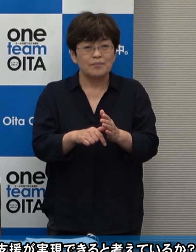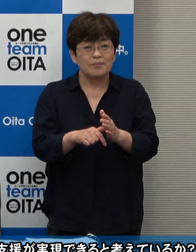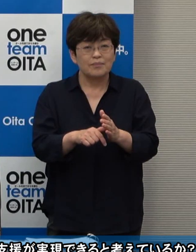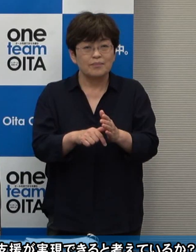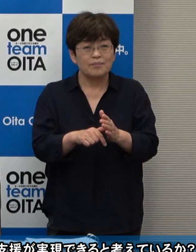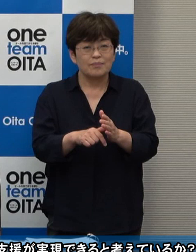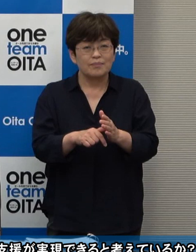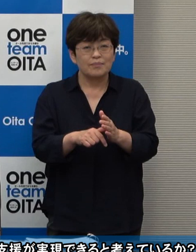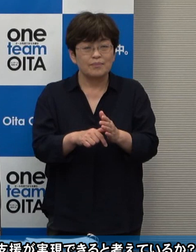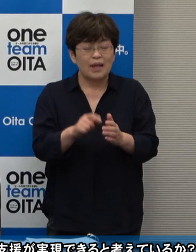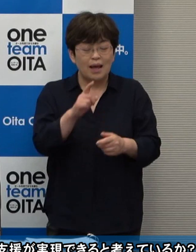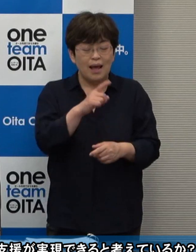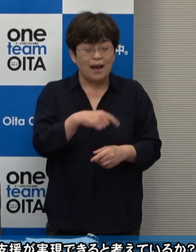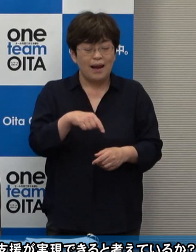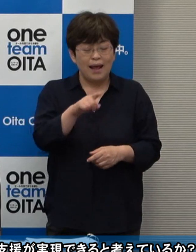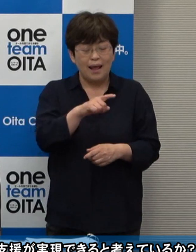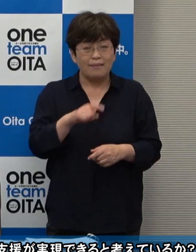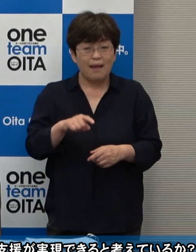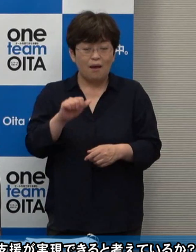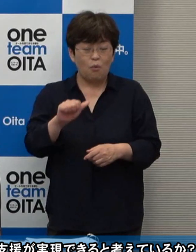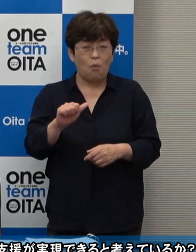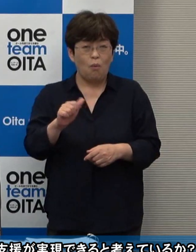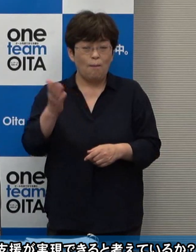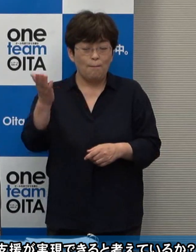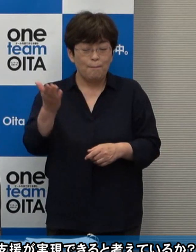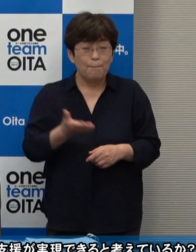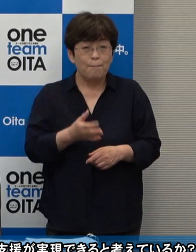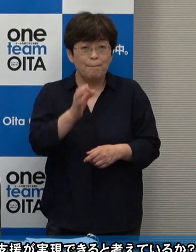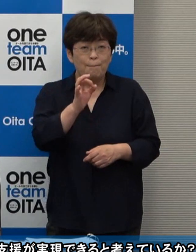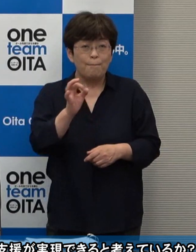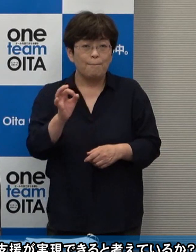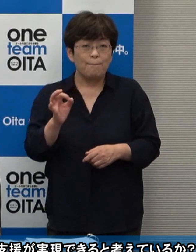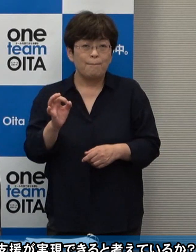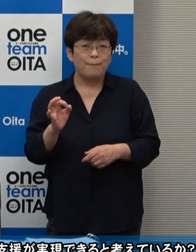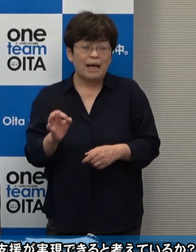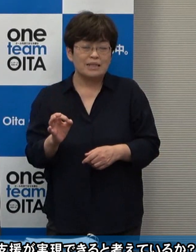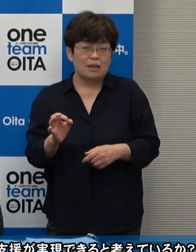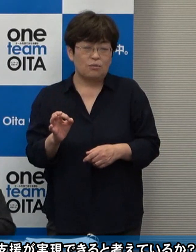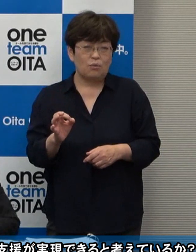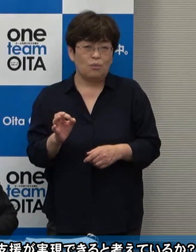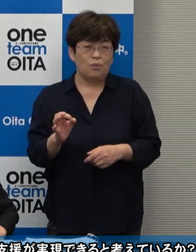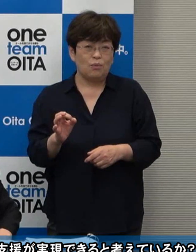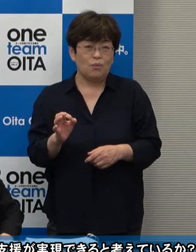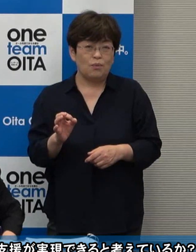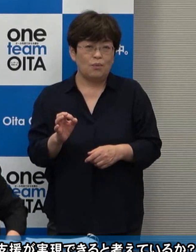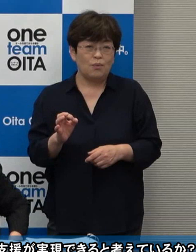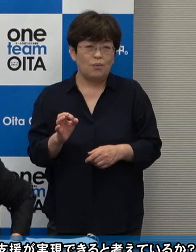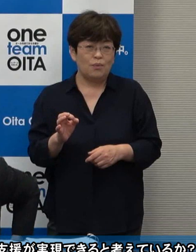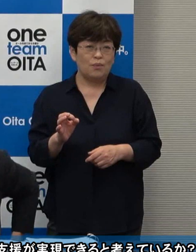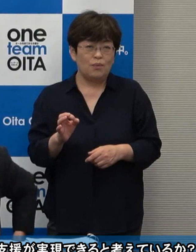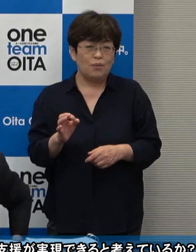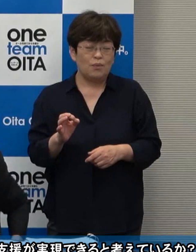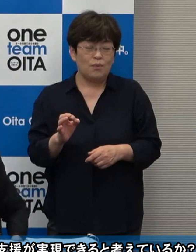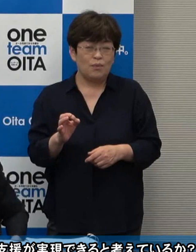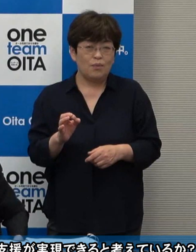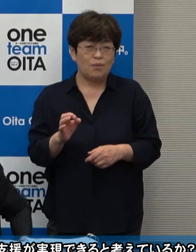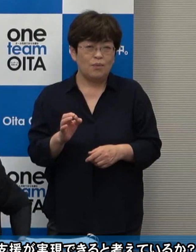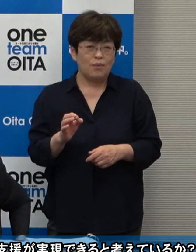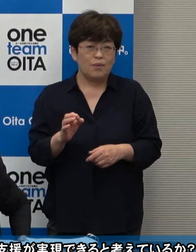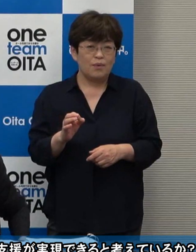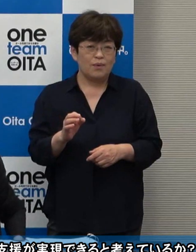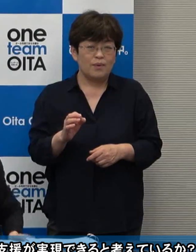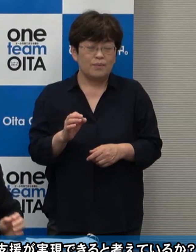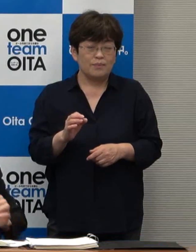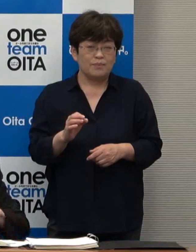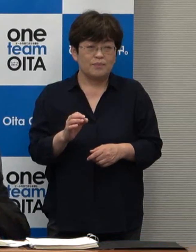200分の1ですから 0.5%、 それぐらいのことは出てくると思ってます。それ以上のものが事業の見直しで出